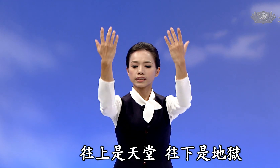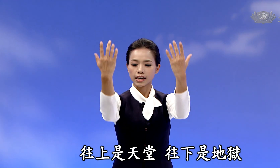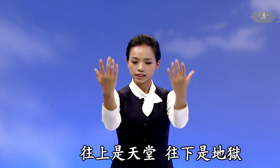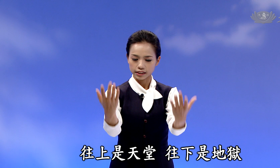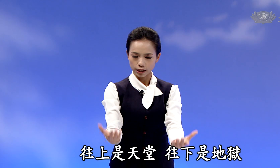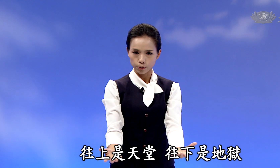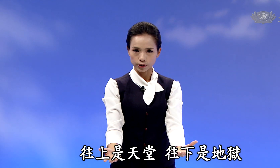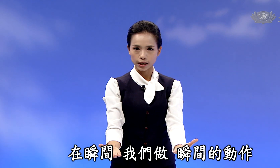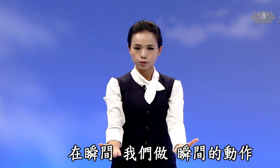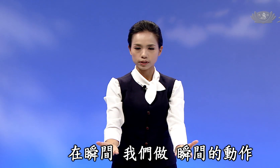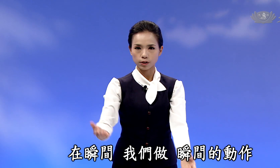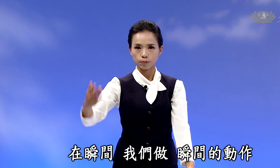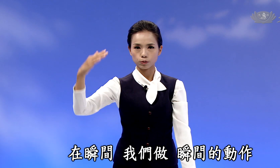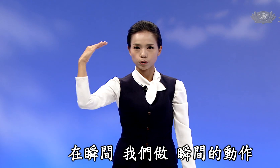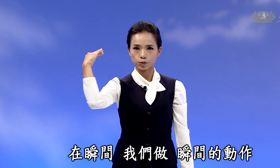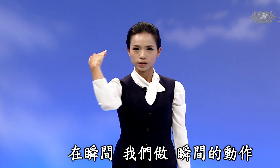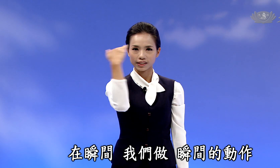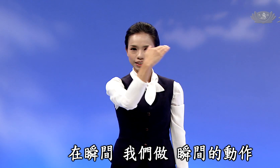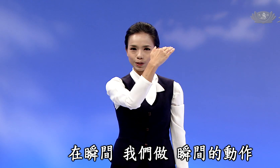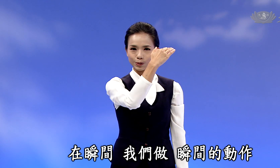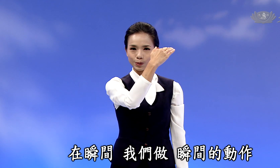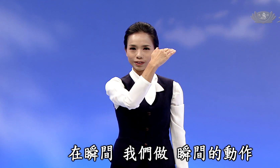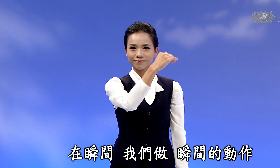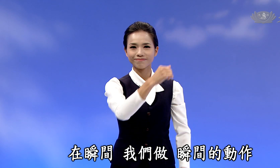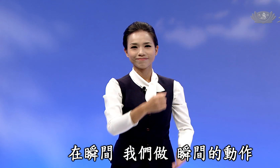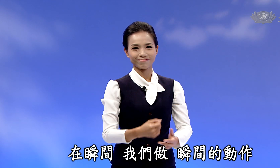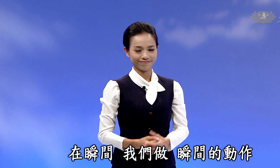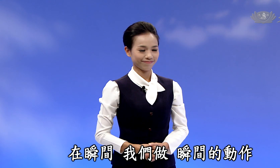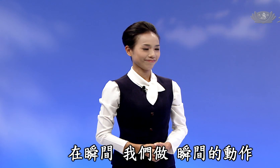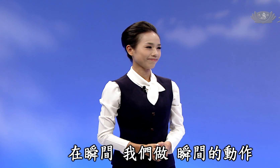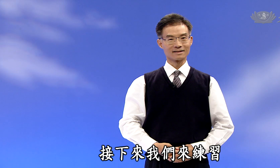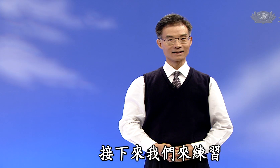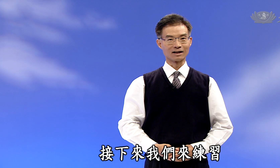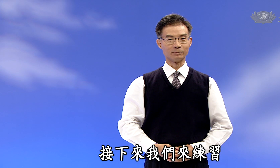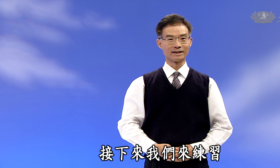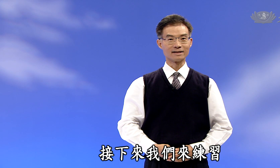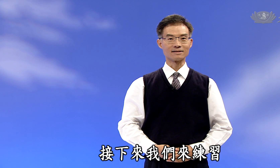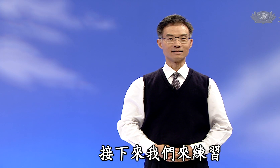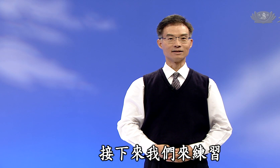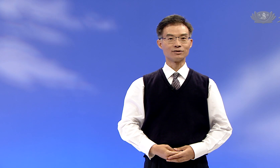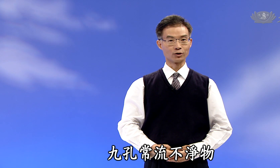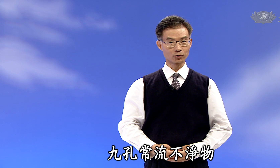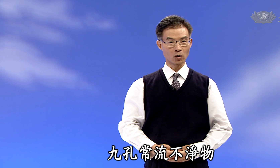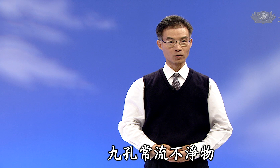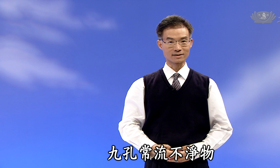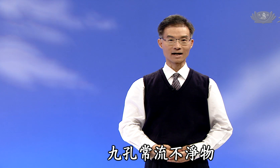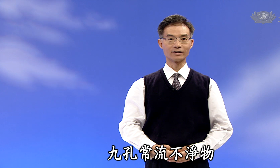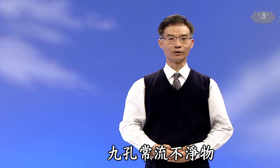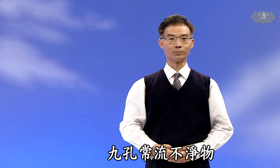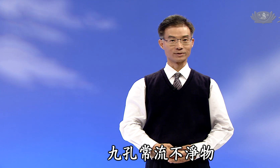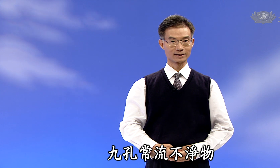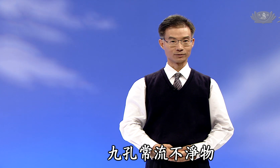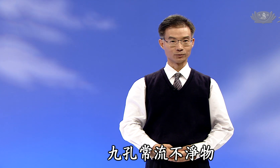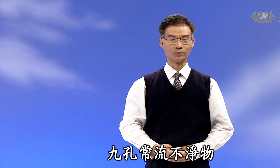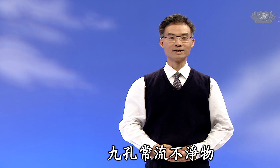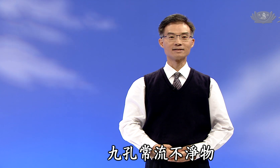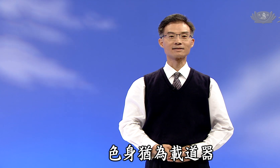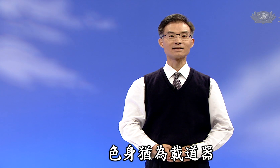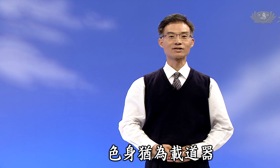是地狱，在瞬间我们做瞬间的动作。 接下来我们来练习九孔长流不尽物，色身